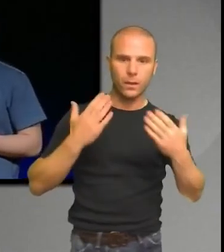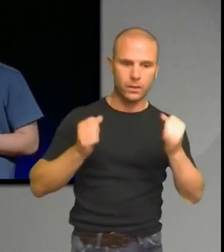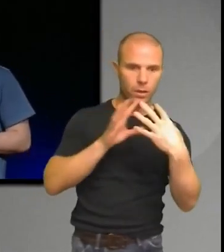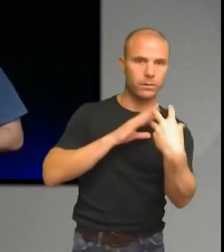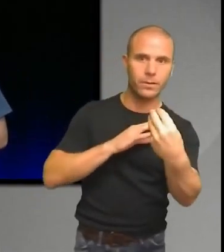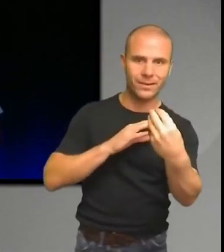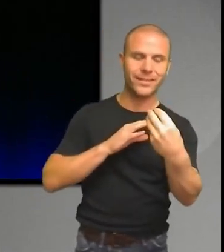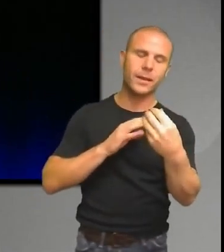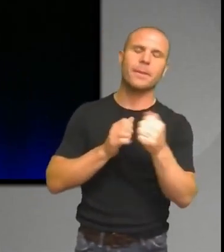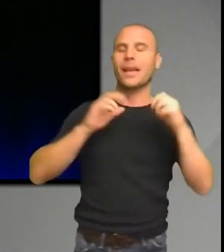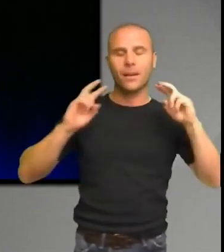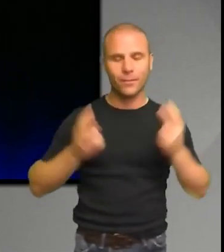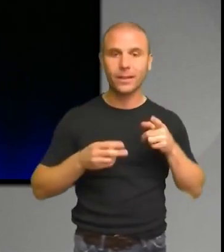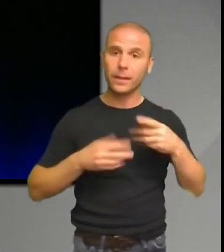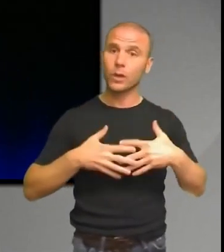det funkar.